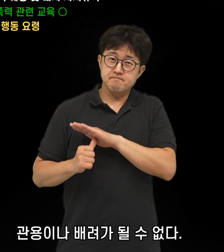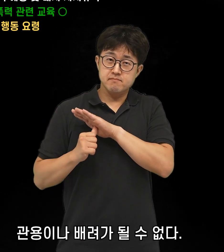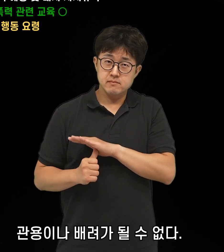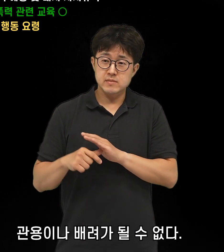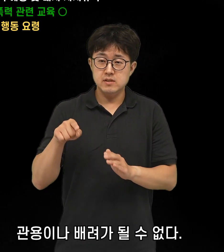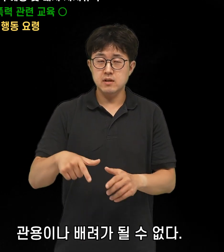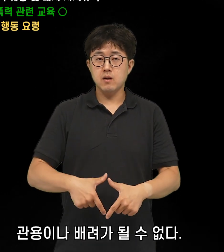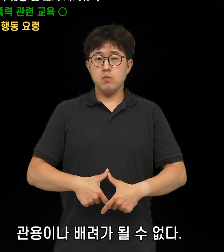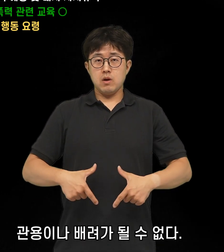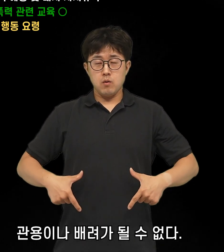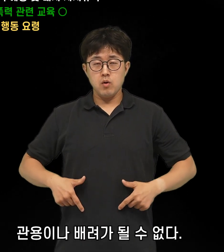관용이나 배려가 될 수 없다.